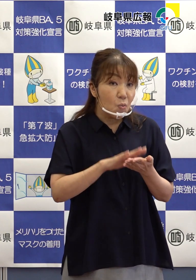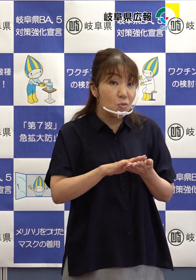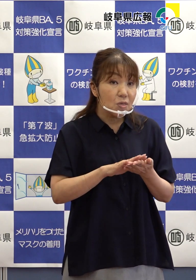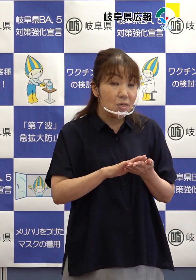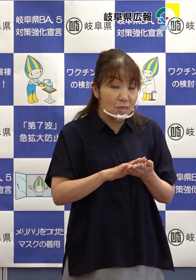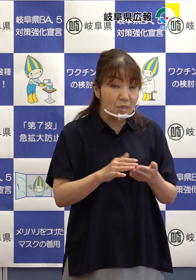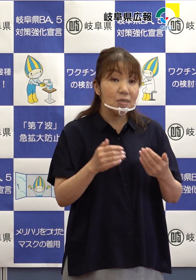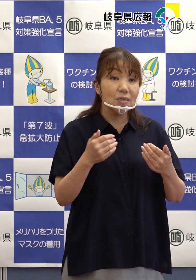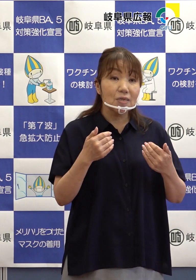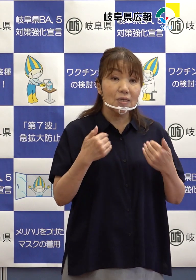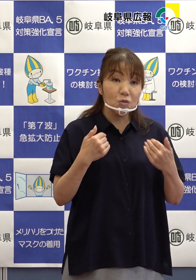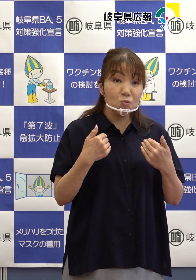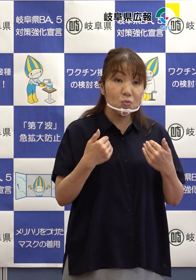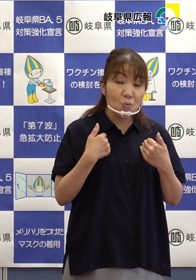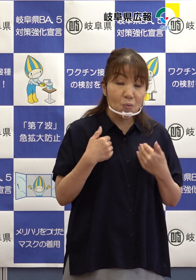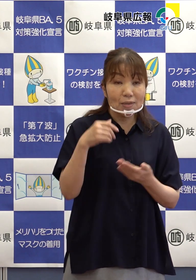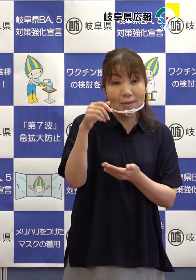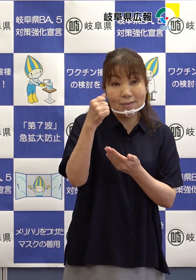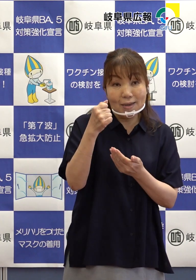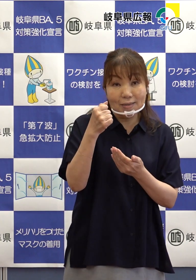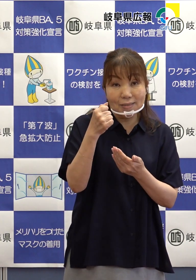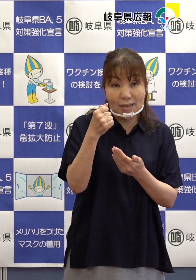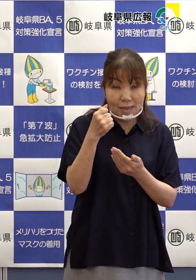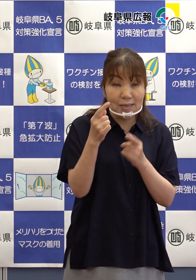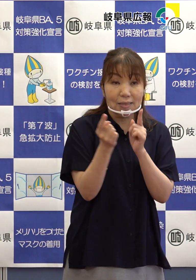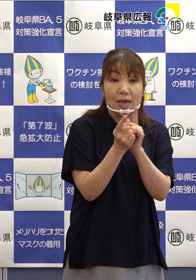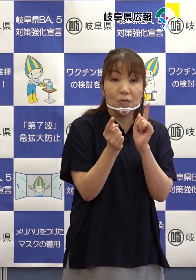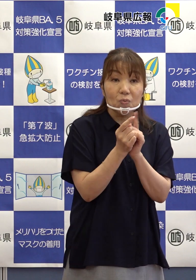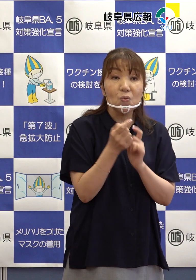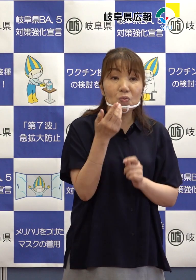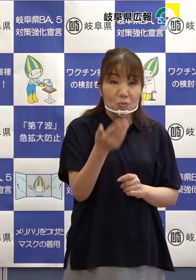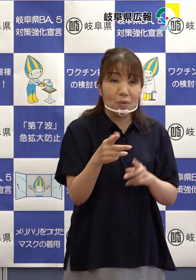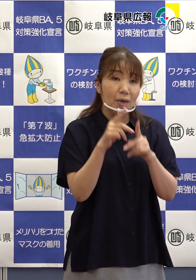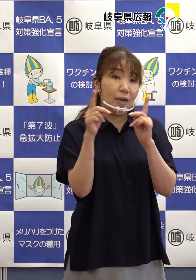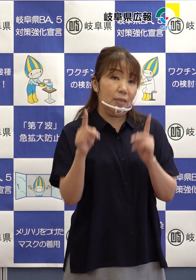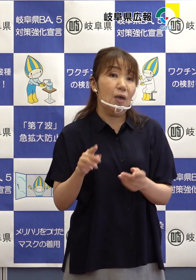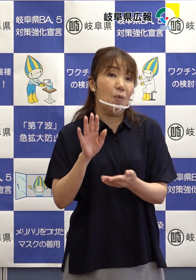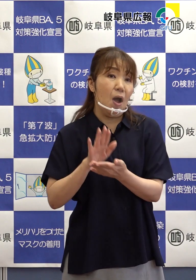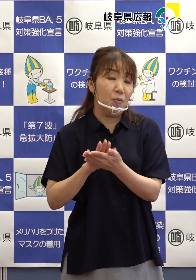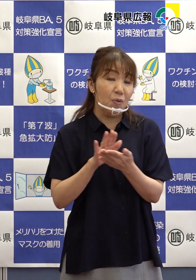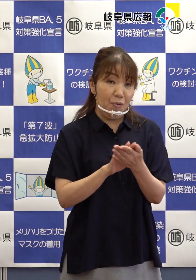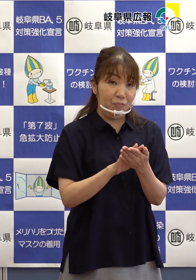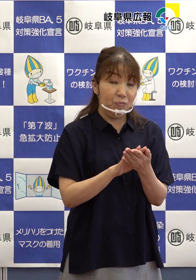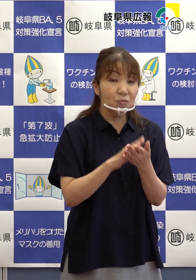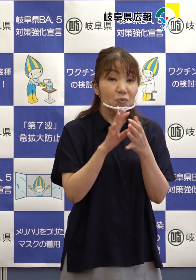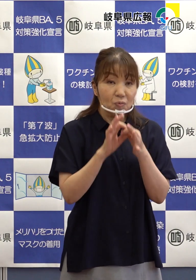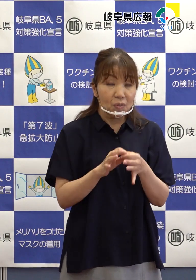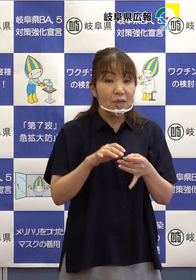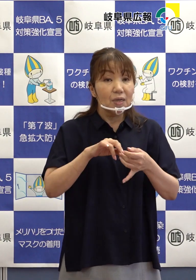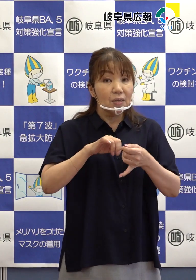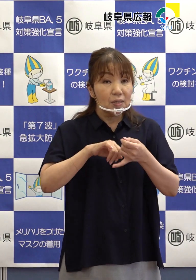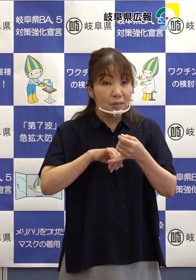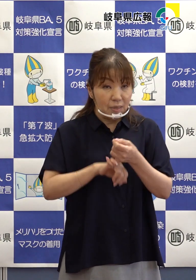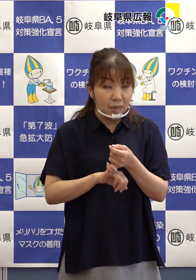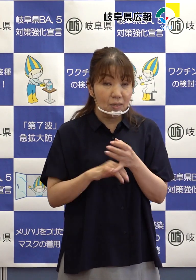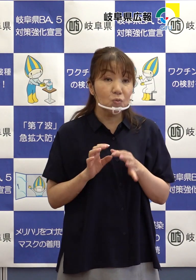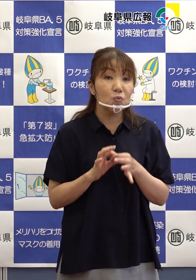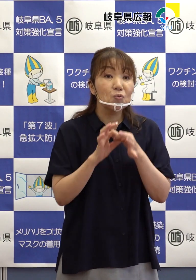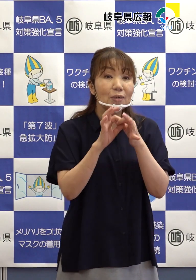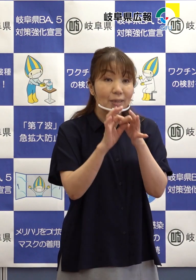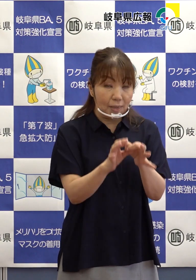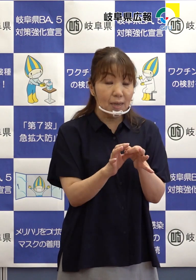必要な財源対策をどうするのかとかまだ課題はあの残っておりますしぜひの気づけ